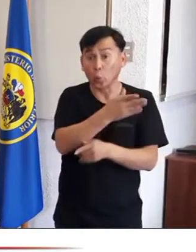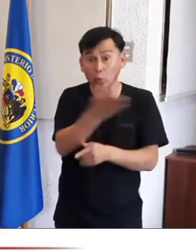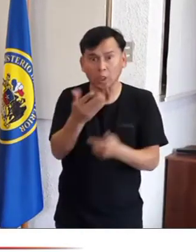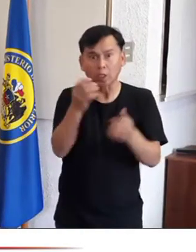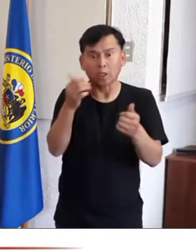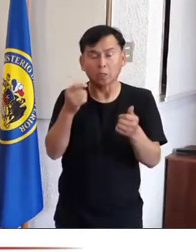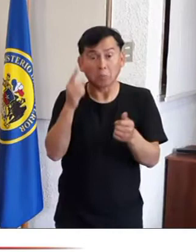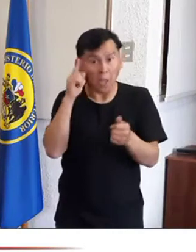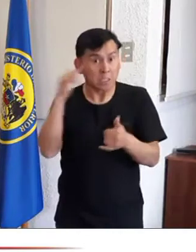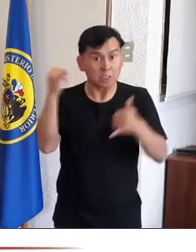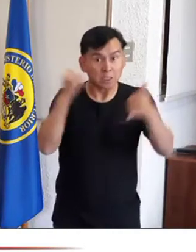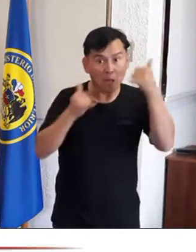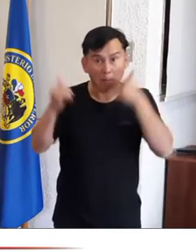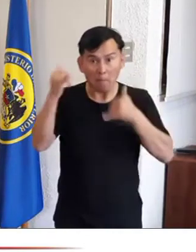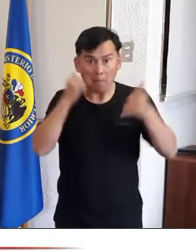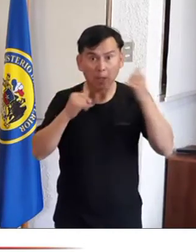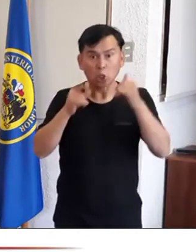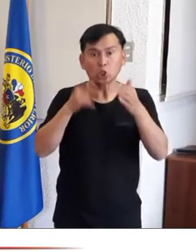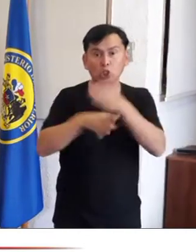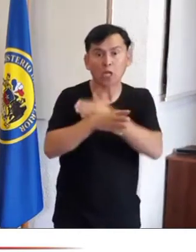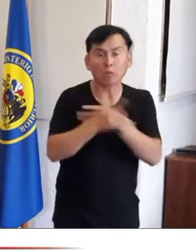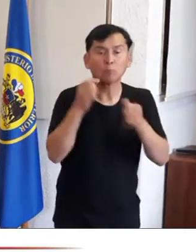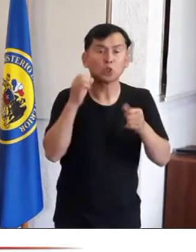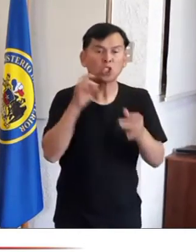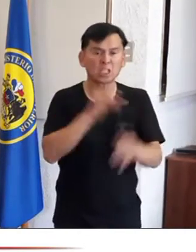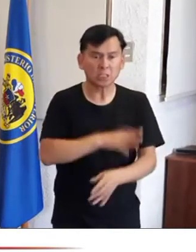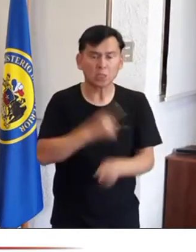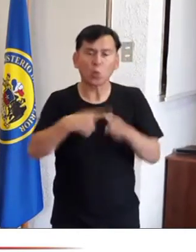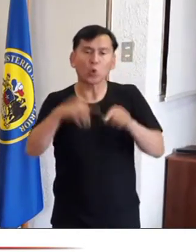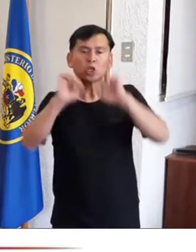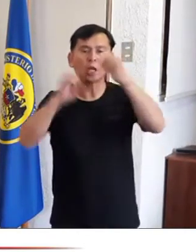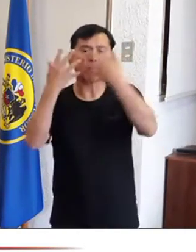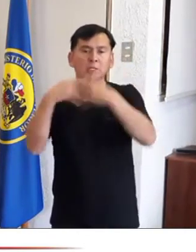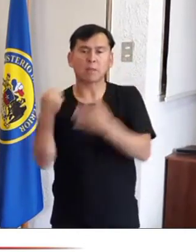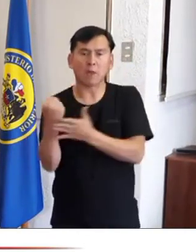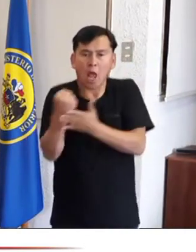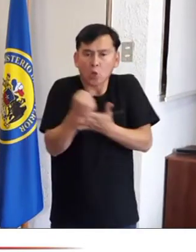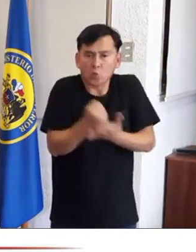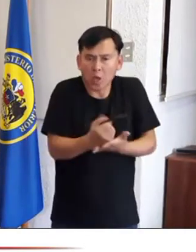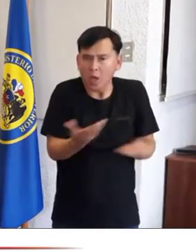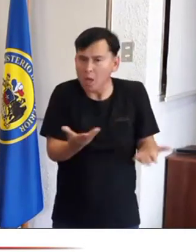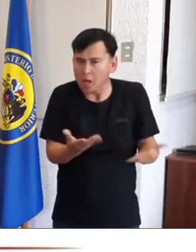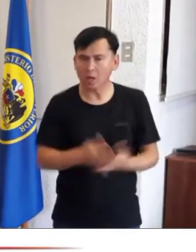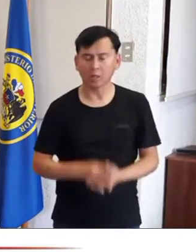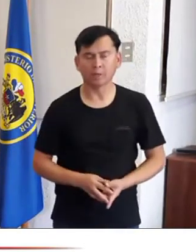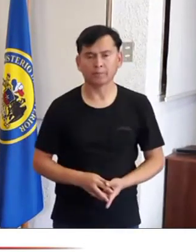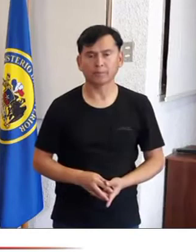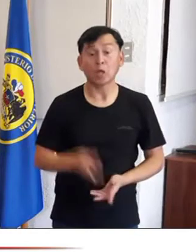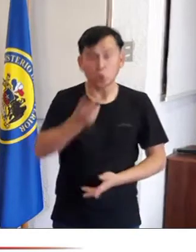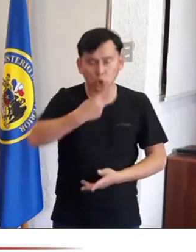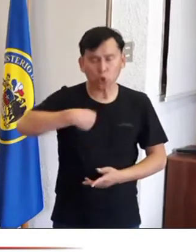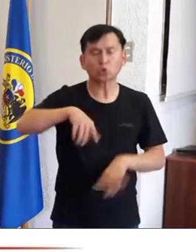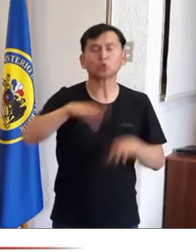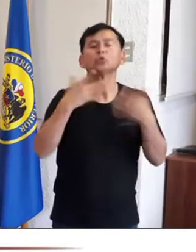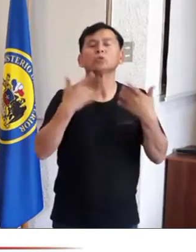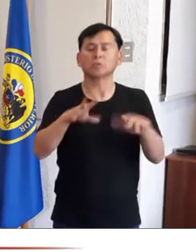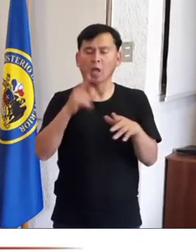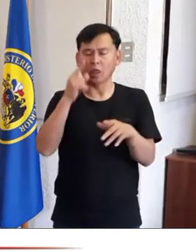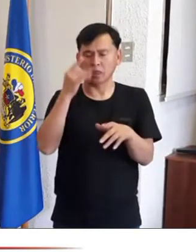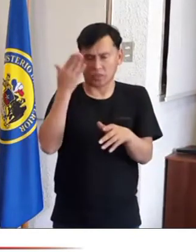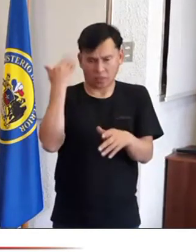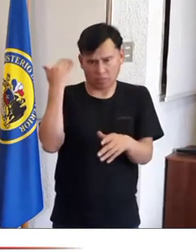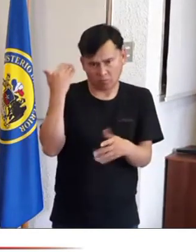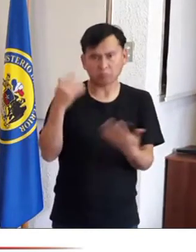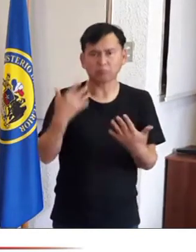autoridad, han recibido llamados de Salmón Chile u otra empresa para hacer algún aporte? A ver, nosotros nos reunimos ya hace varios